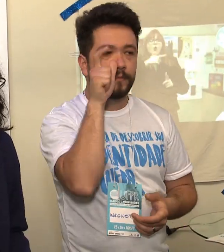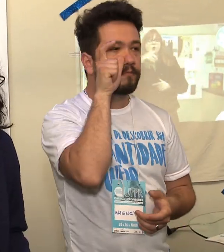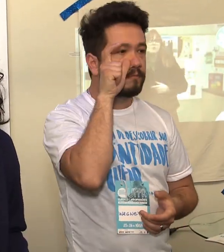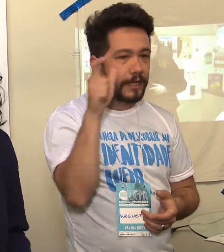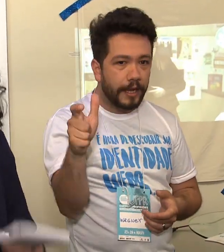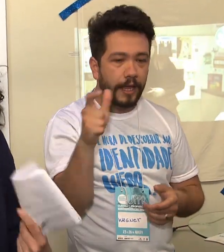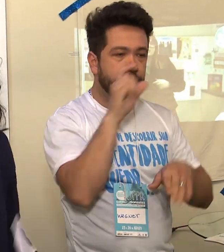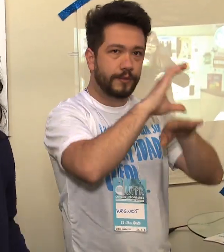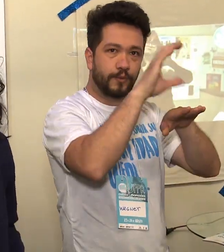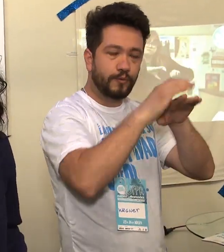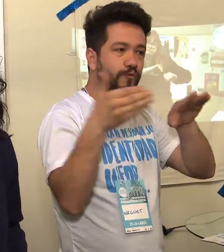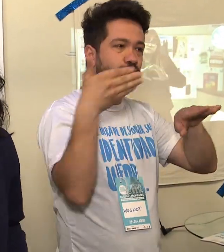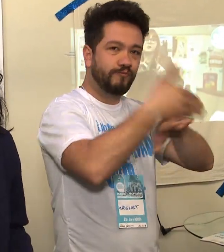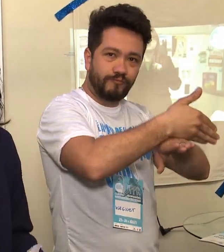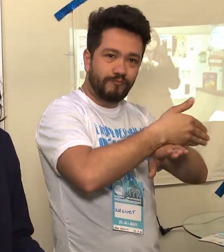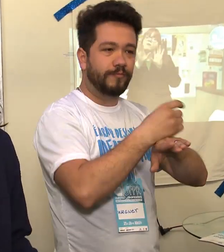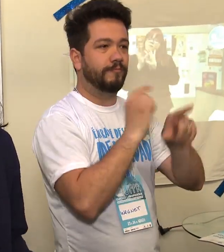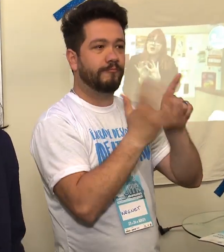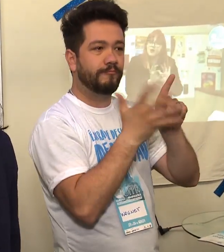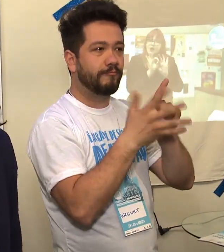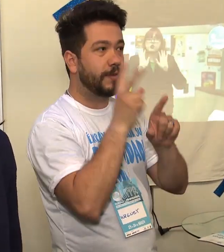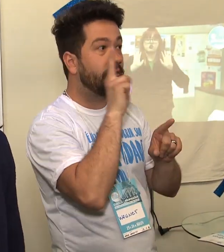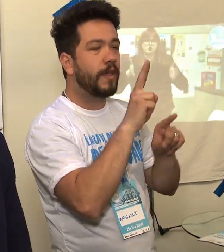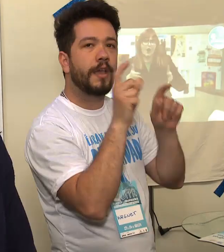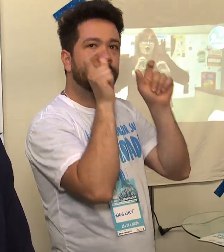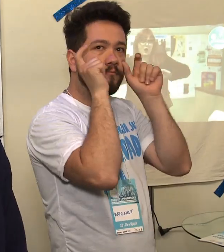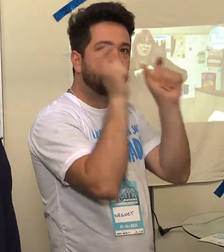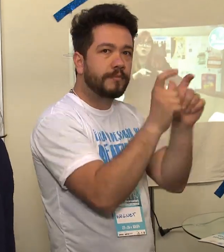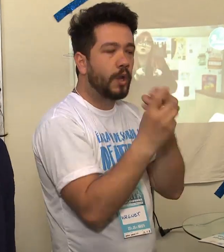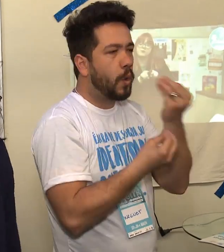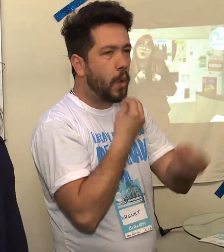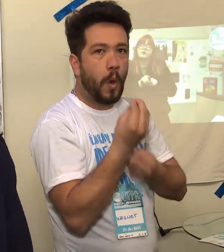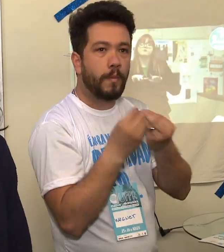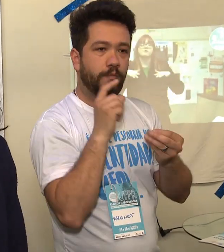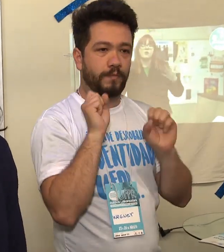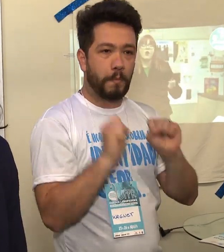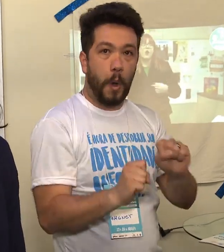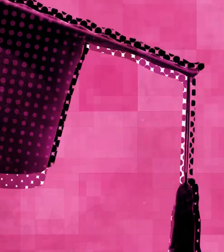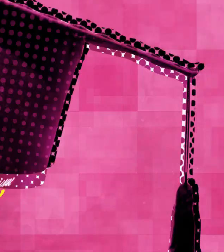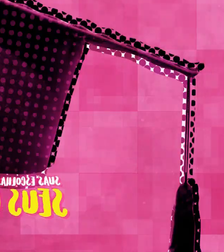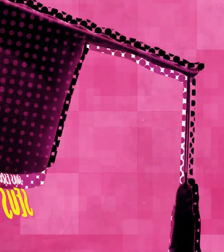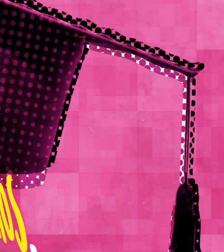a Libras, vem aqui para a feira. Larissa Abrão, da Feira de Cursos e Profissões da UFPR. Música